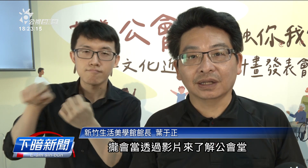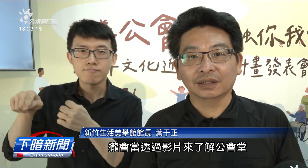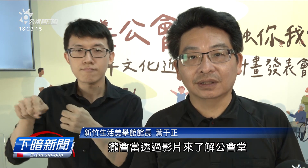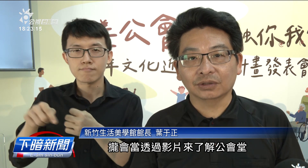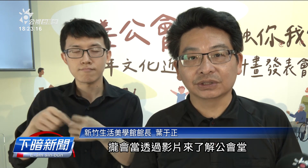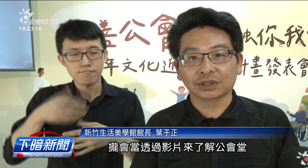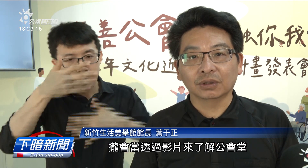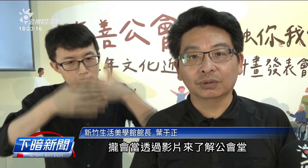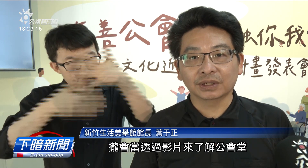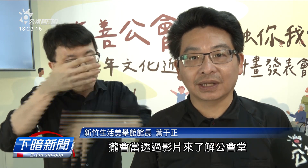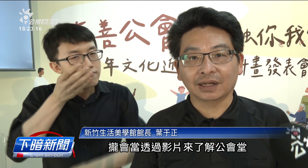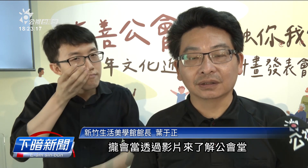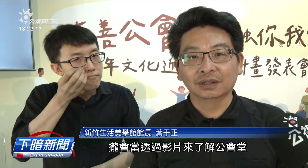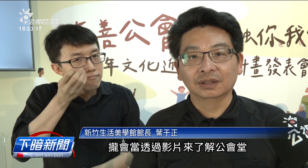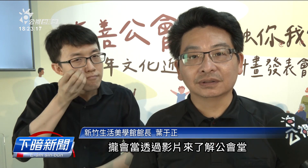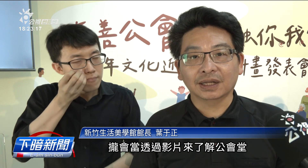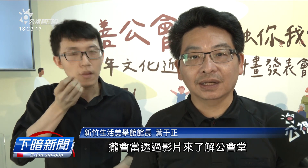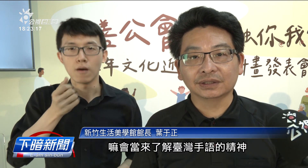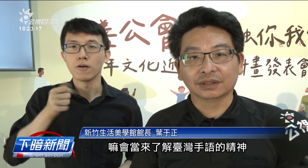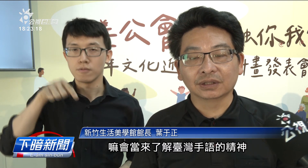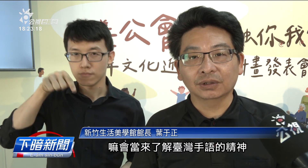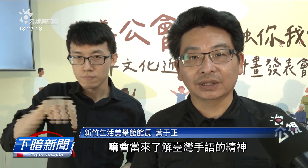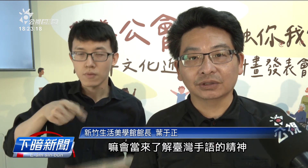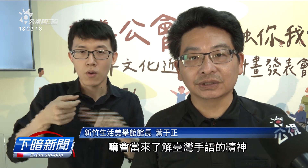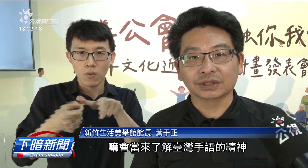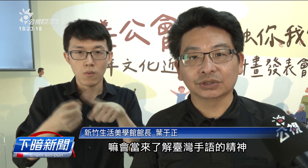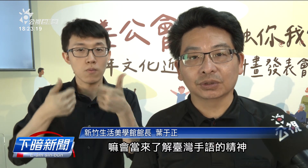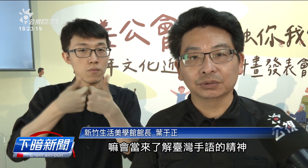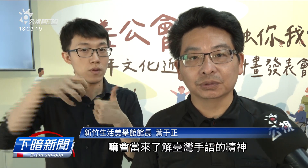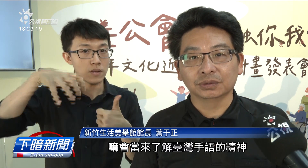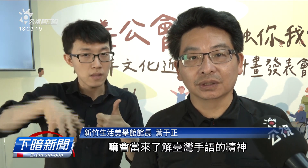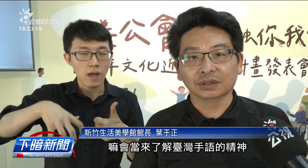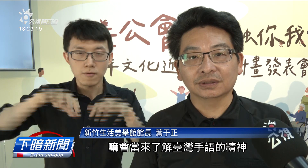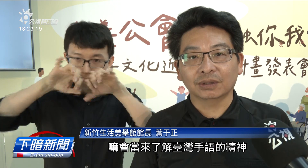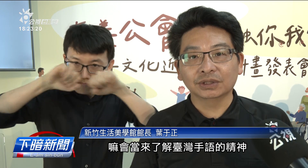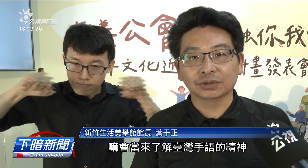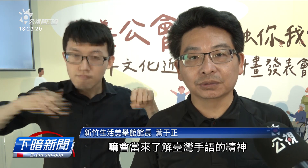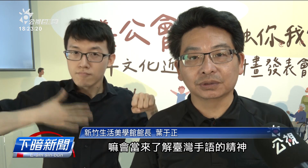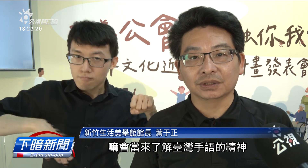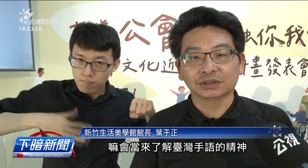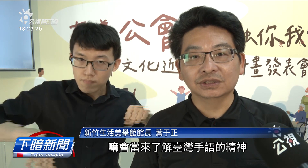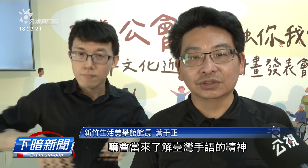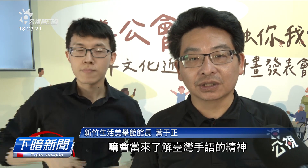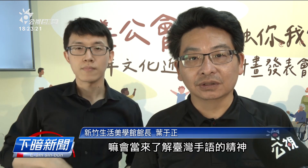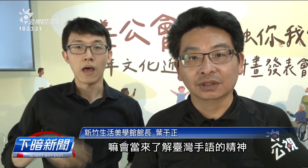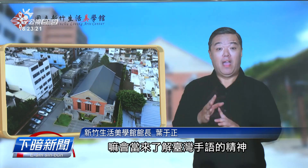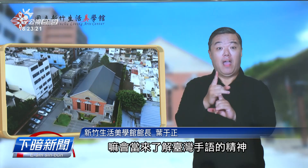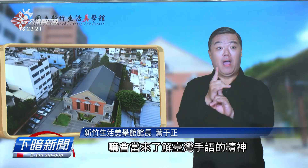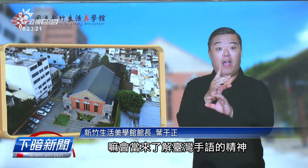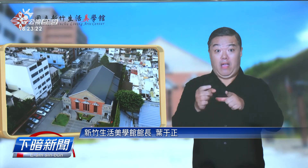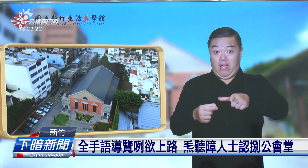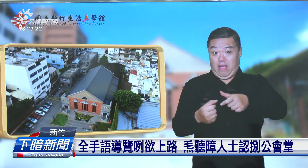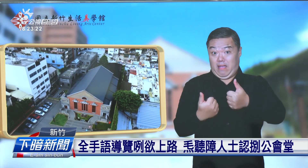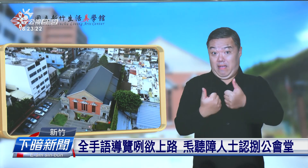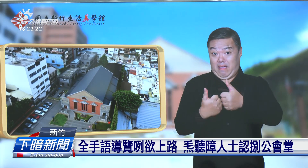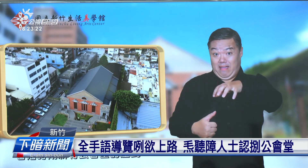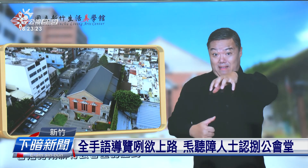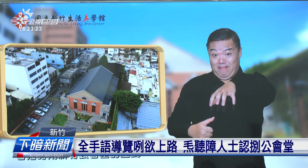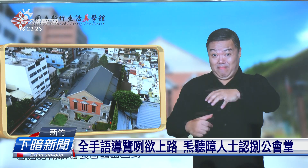来了解公会堂，那也能够了解手语的台湾手语的精神。 除了行动导览影片服